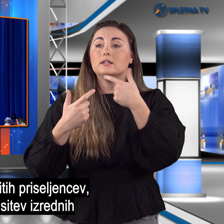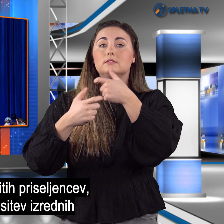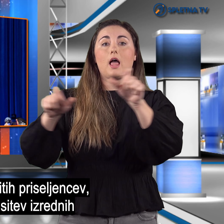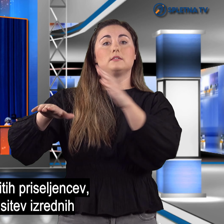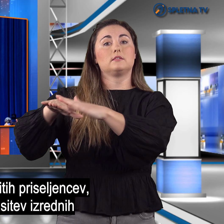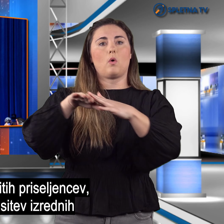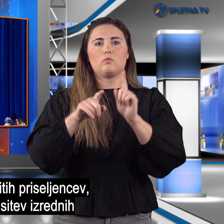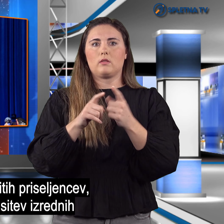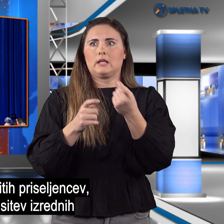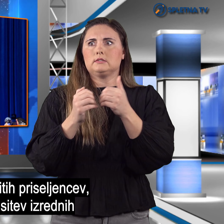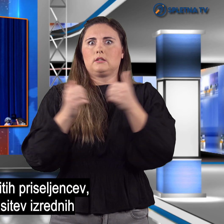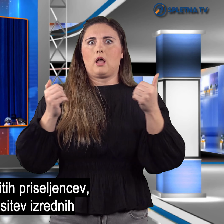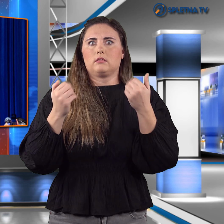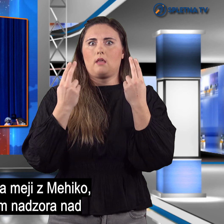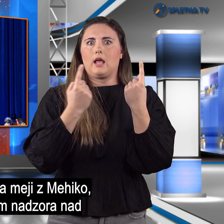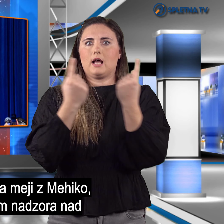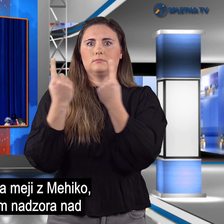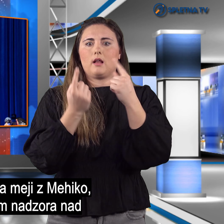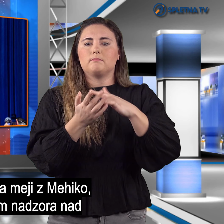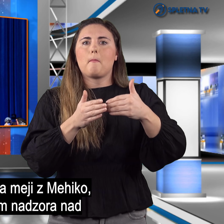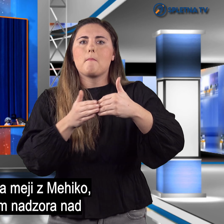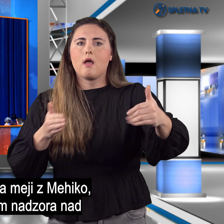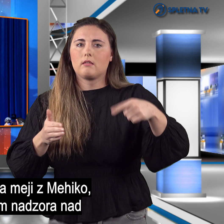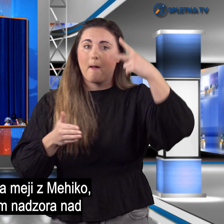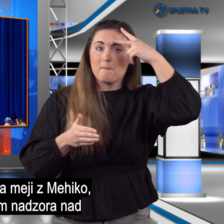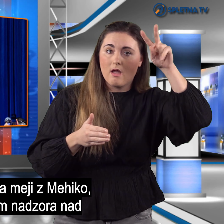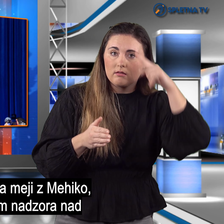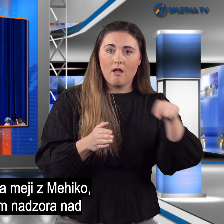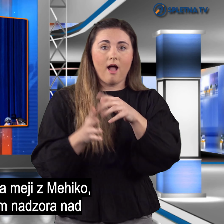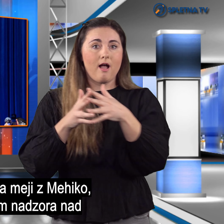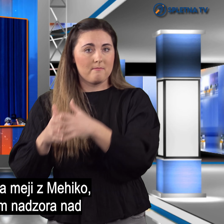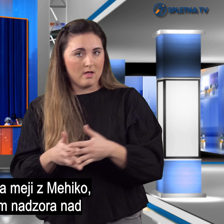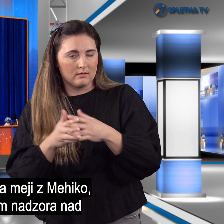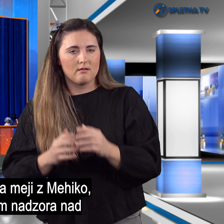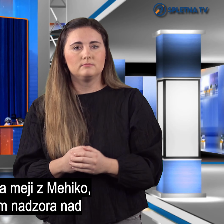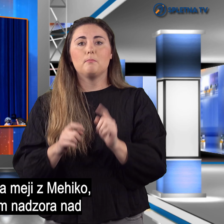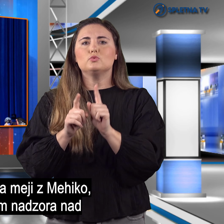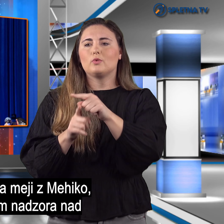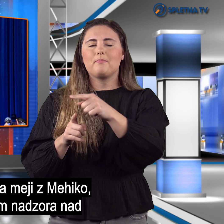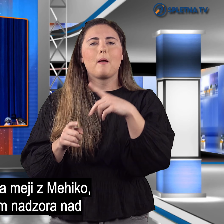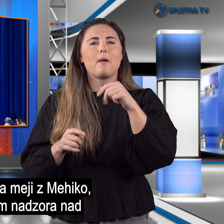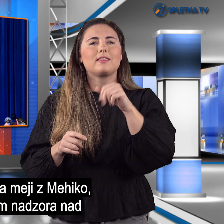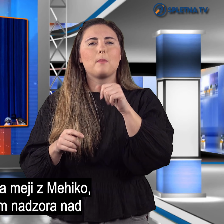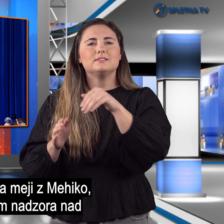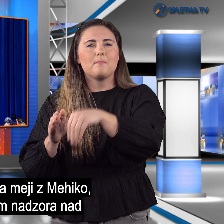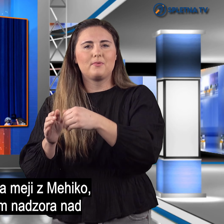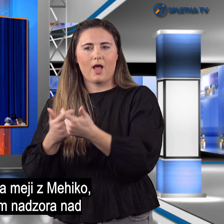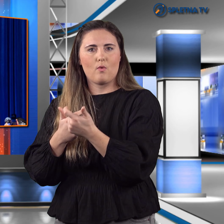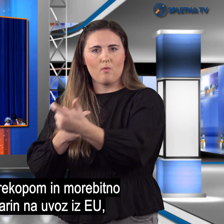Mehiko, prevzem nadzora nad panamskim prekopom in morebitno povišanje carin na uvoz iz EU Kitajske,